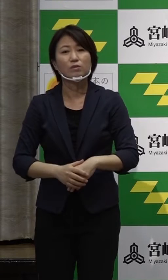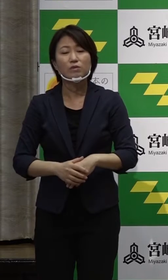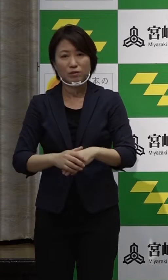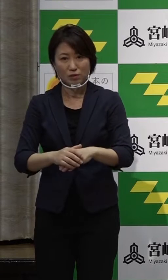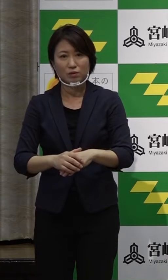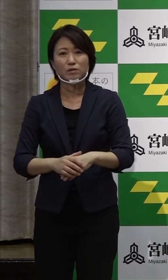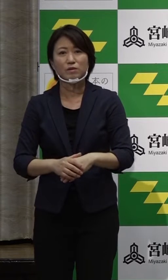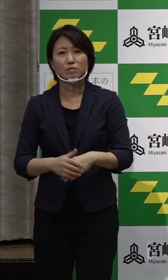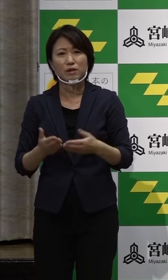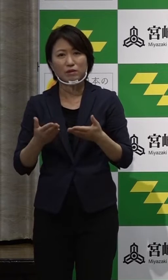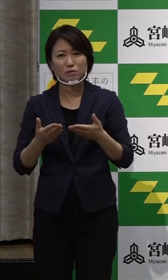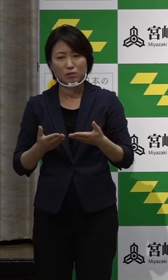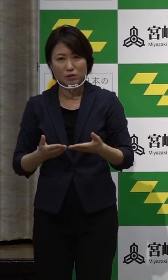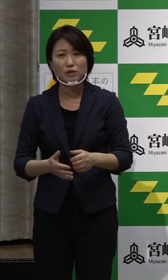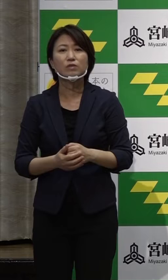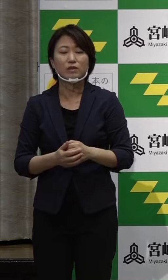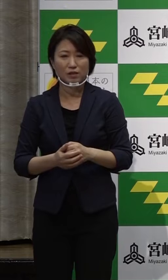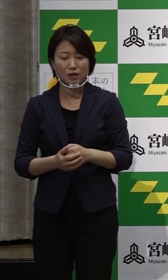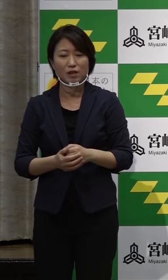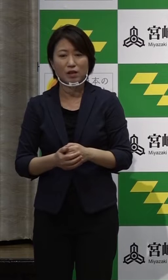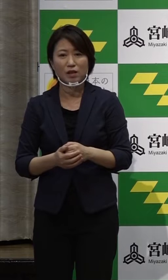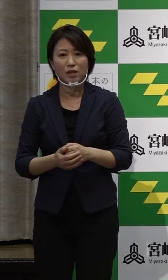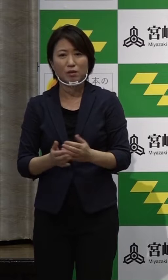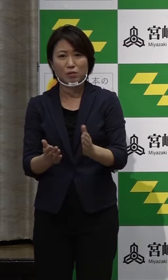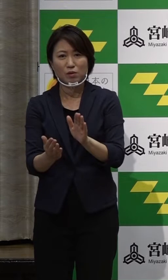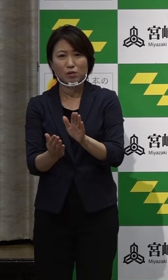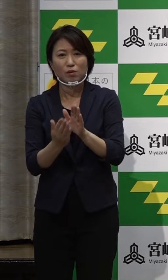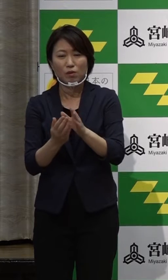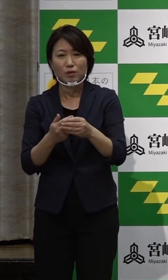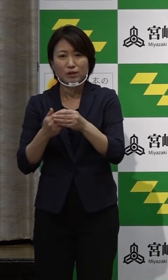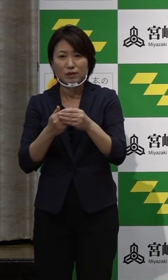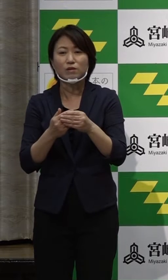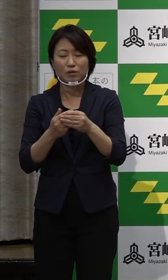にその濃厚接触者、また関係の状